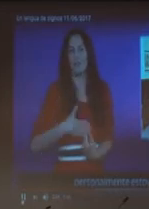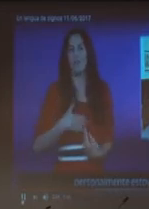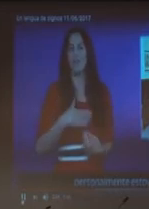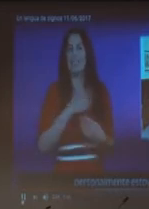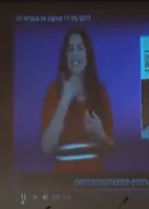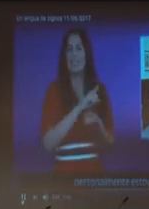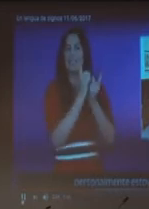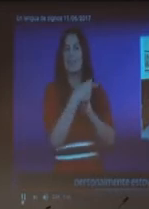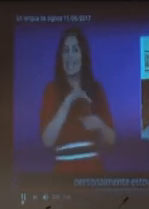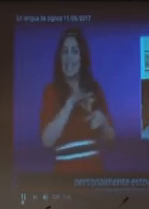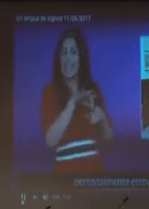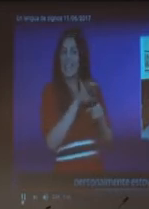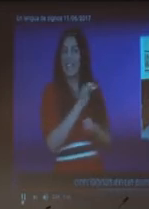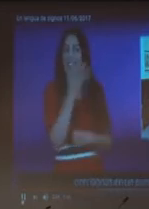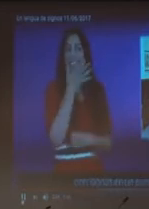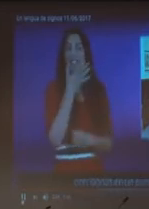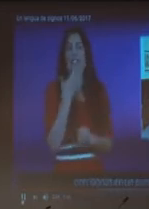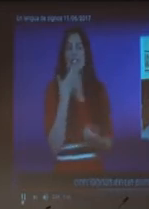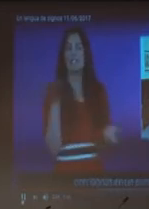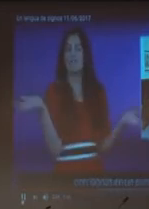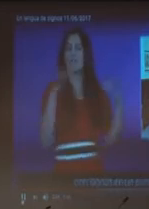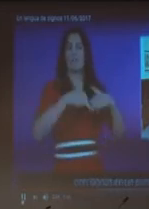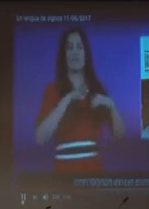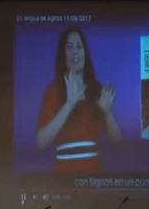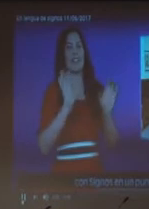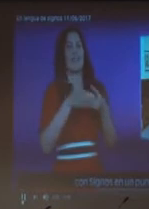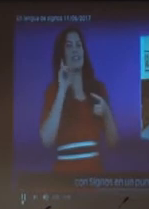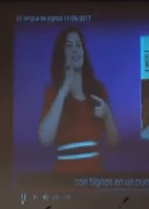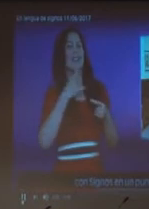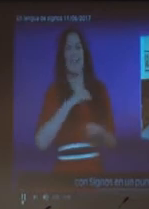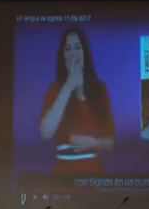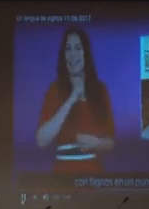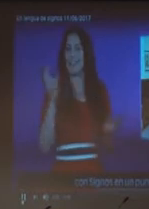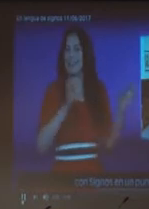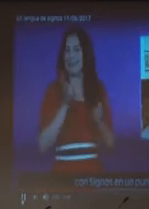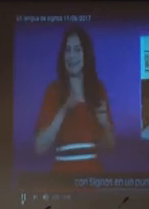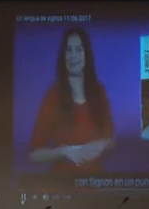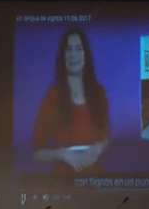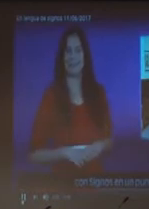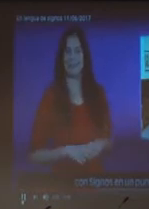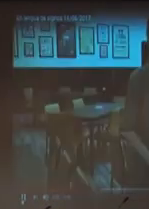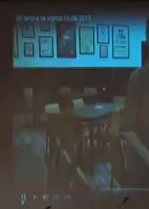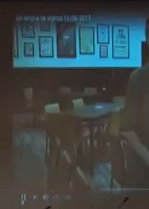porque se está convirtiendo el café con signos en un punto de encuentro para la comunidad sorda de Ceuta.